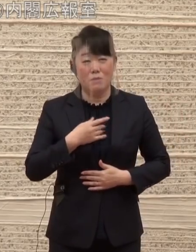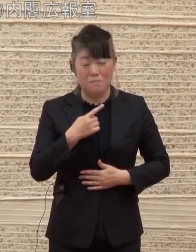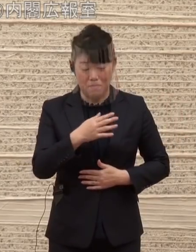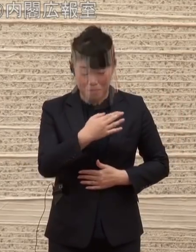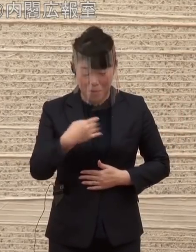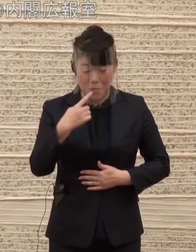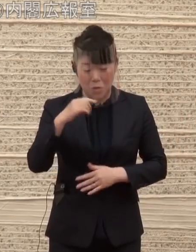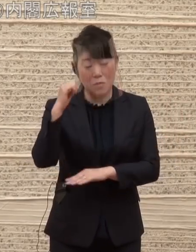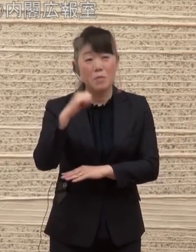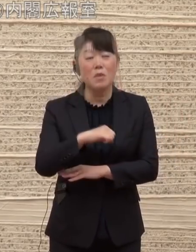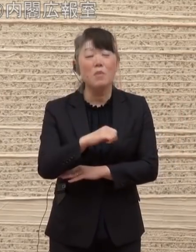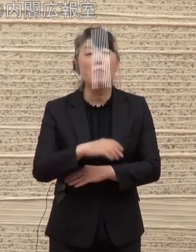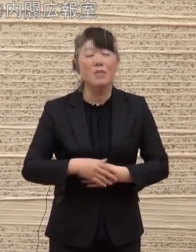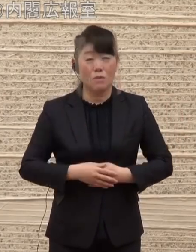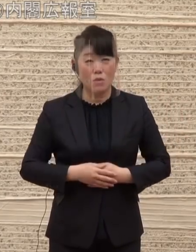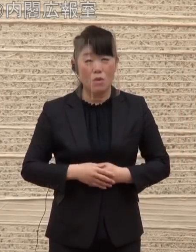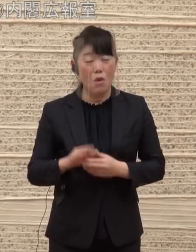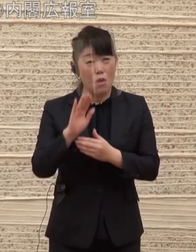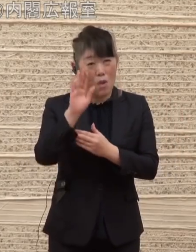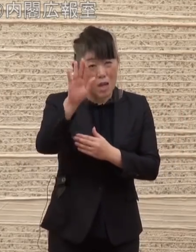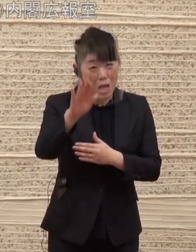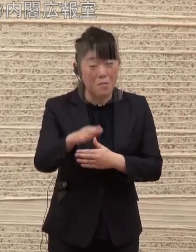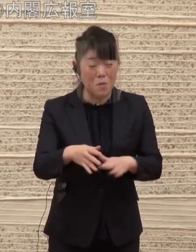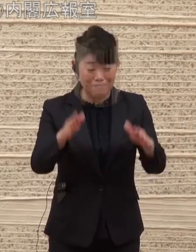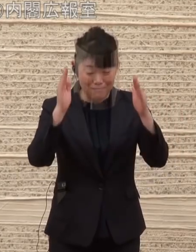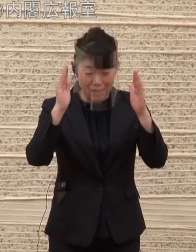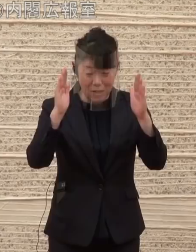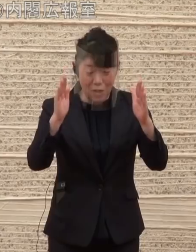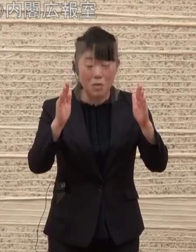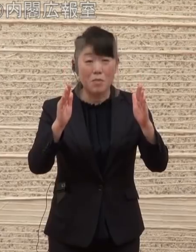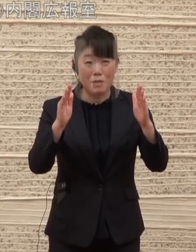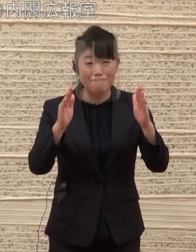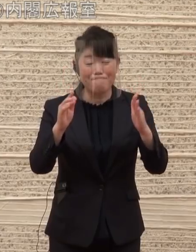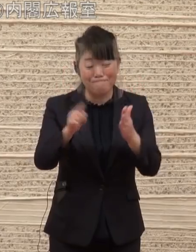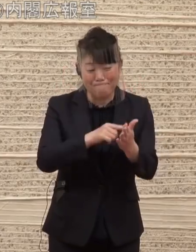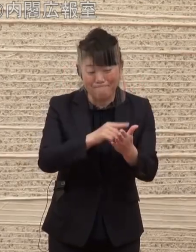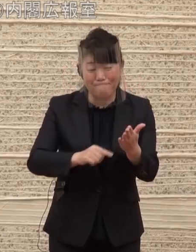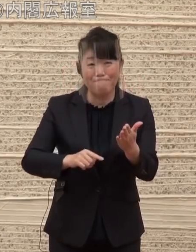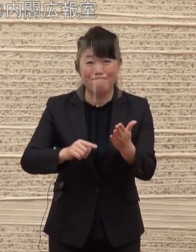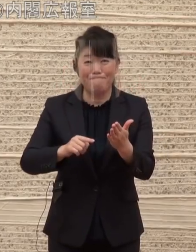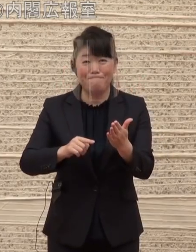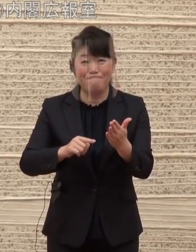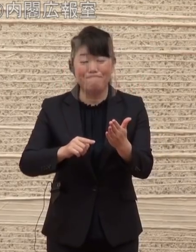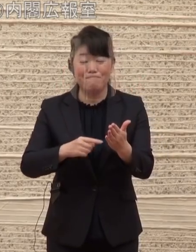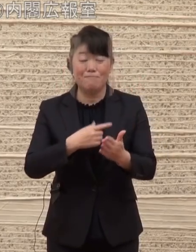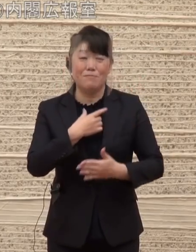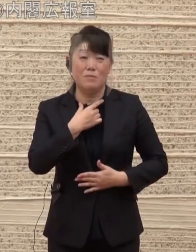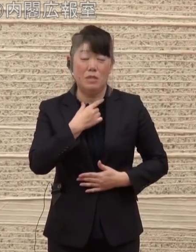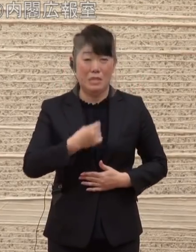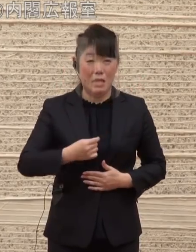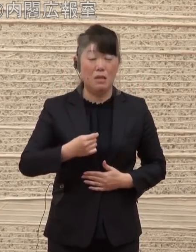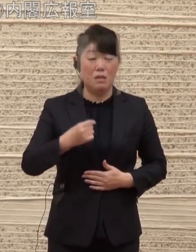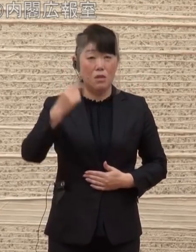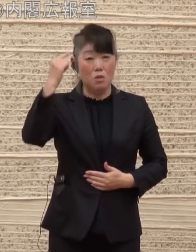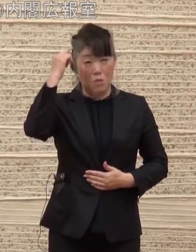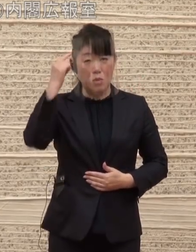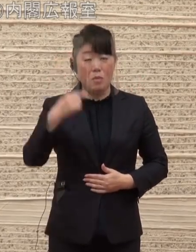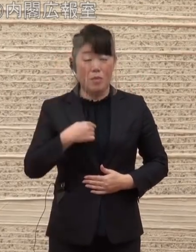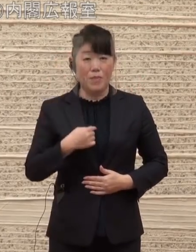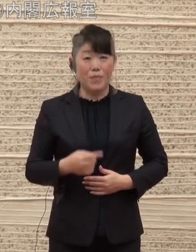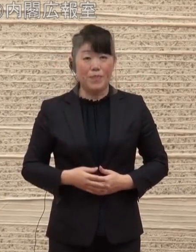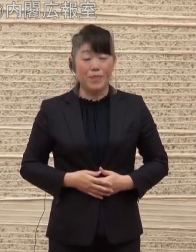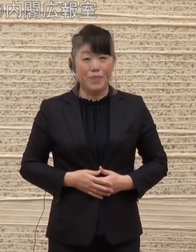認めなければならないと思いますのでこれからも全力を尽くしていかなければならないと思ってい